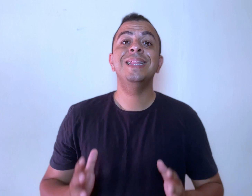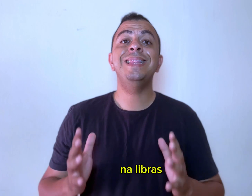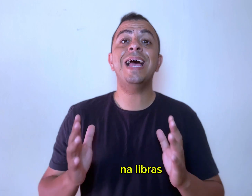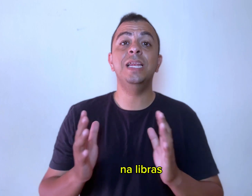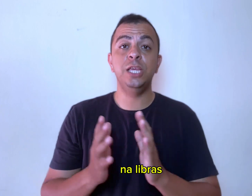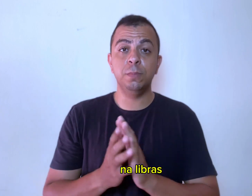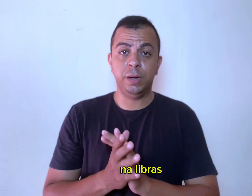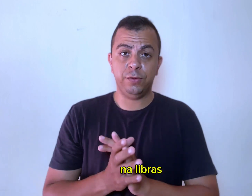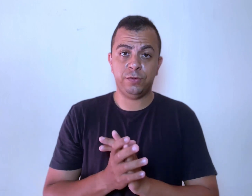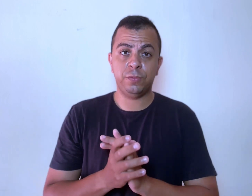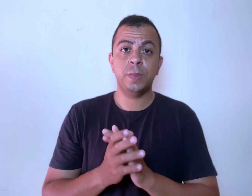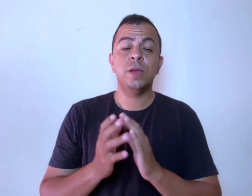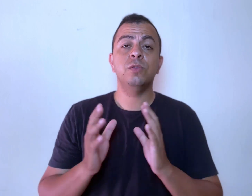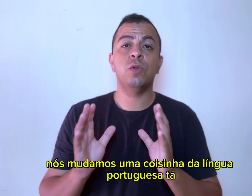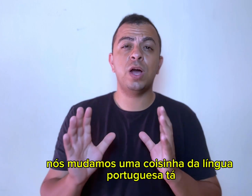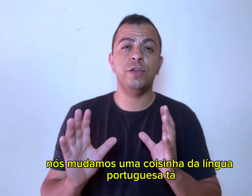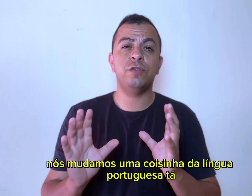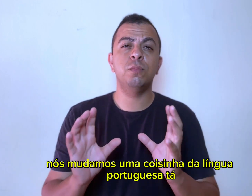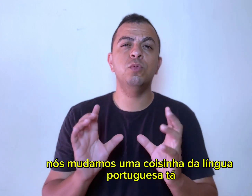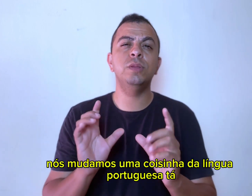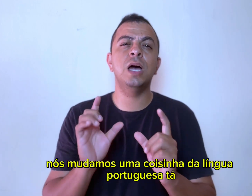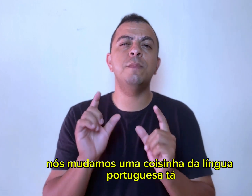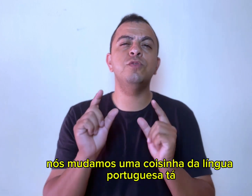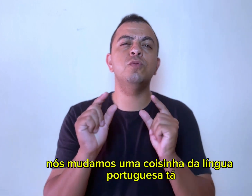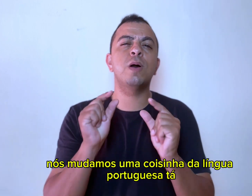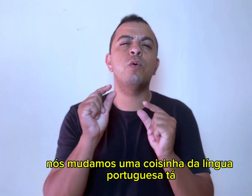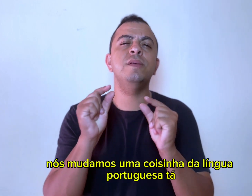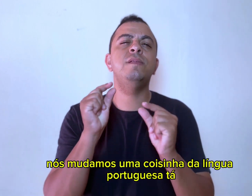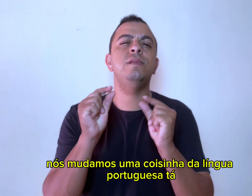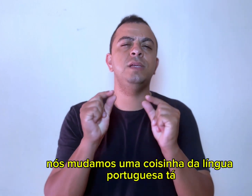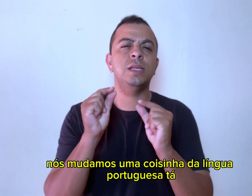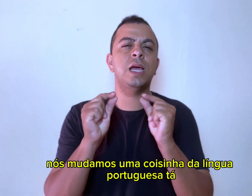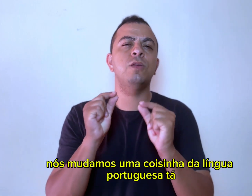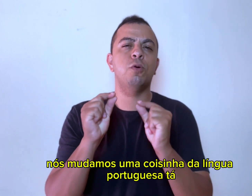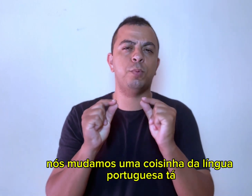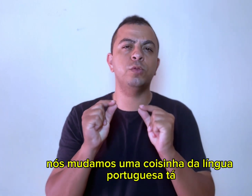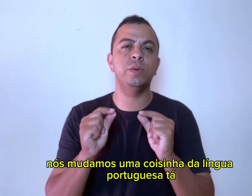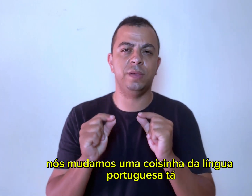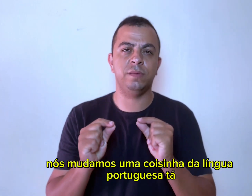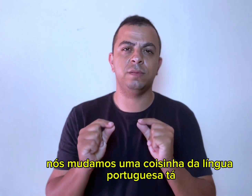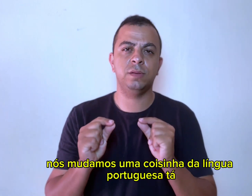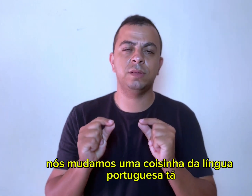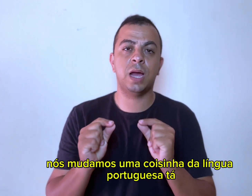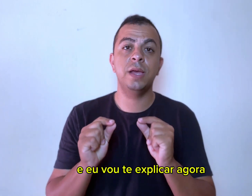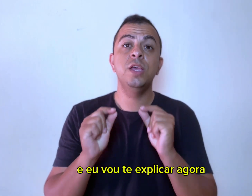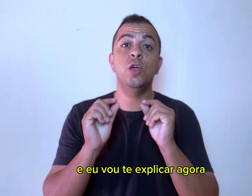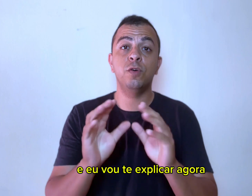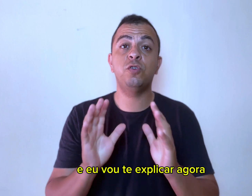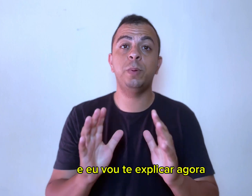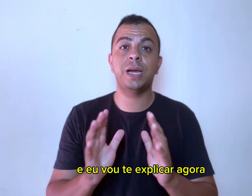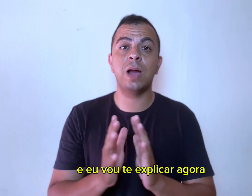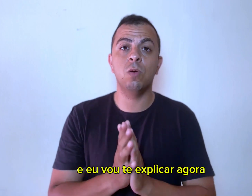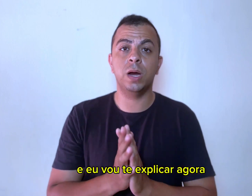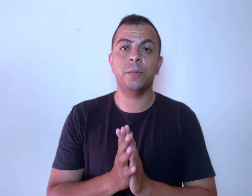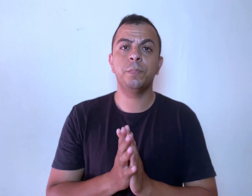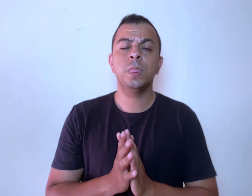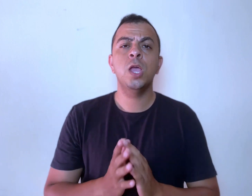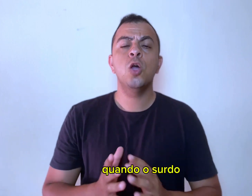Na Libras, nós mudamos uma coisinha da língua portuguesa, tá? E eu vou te explicar agora.